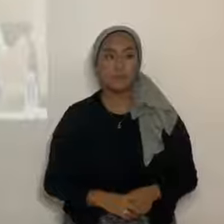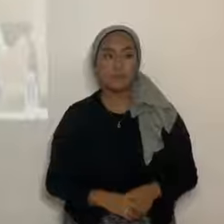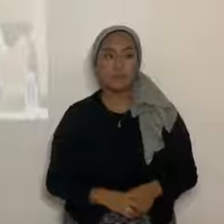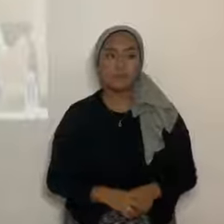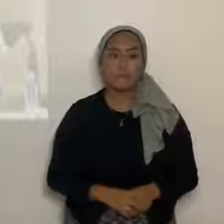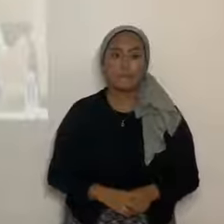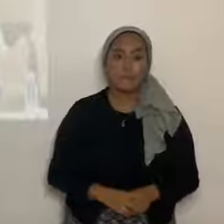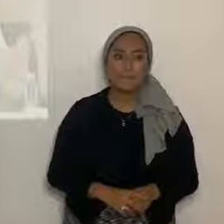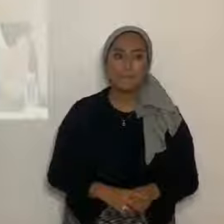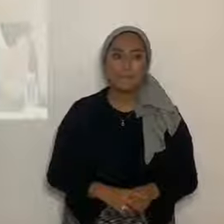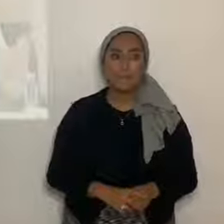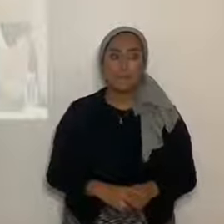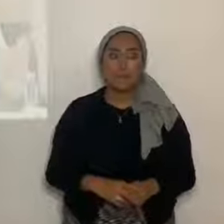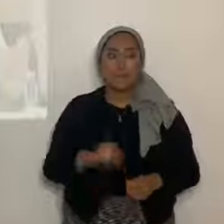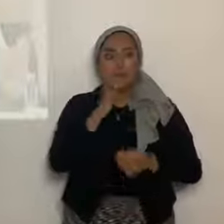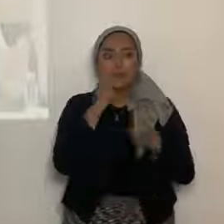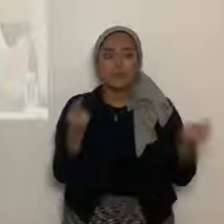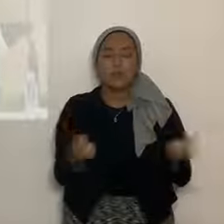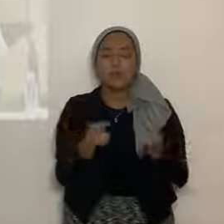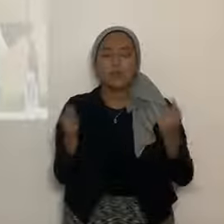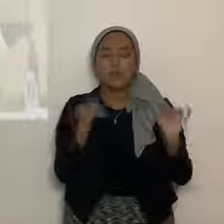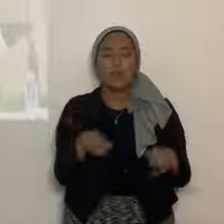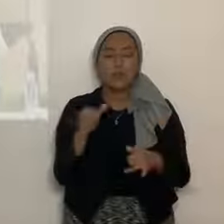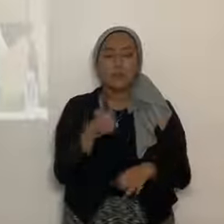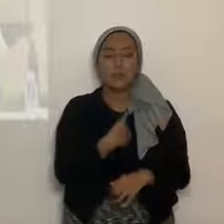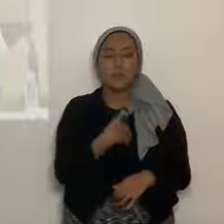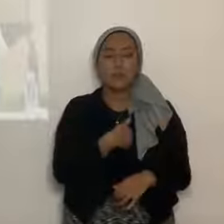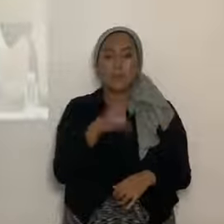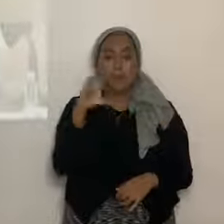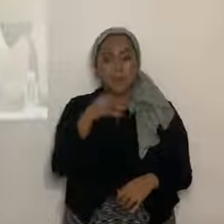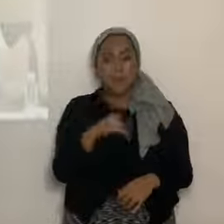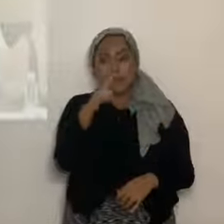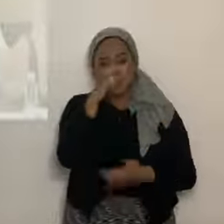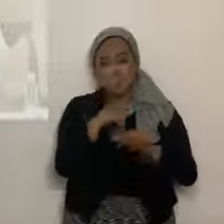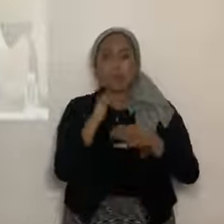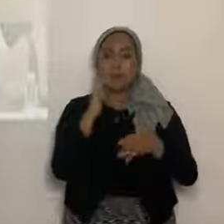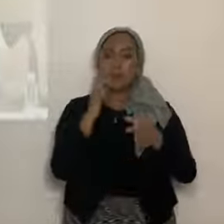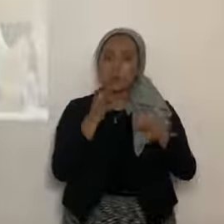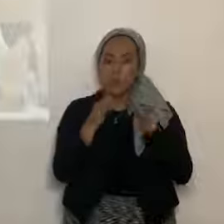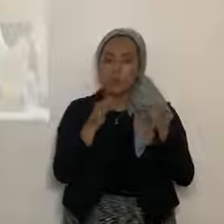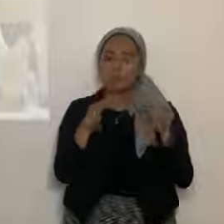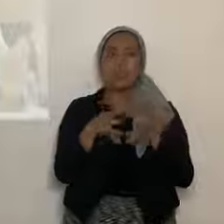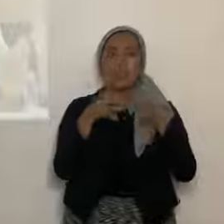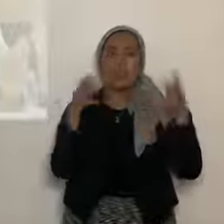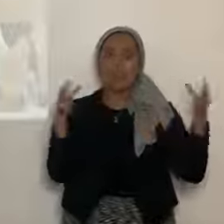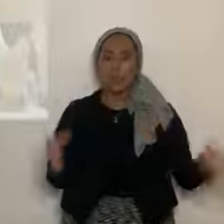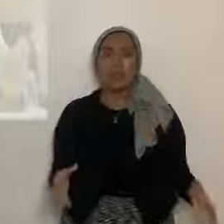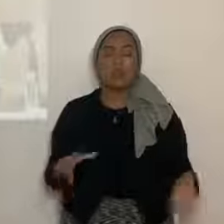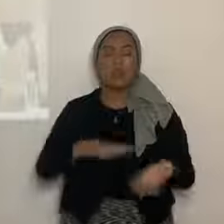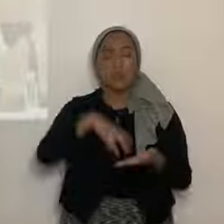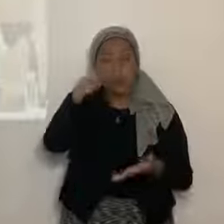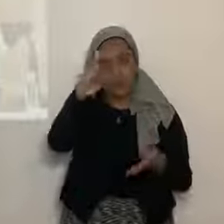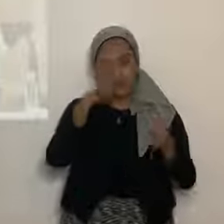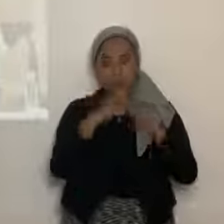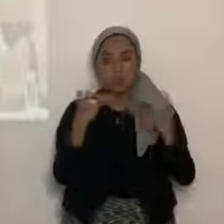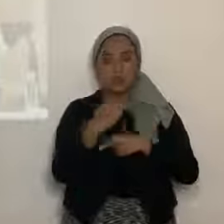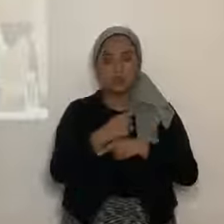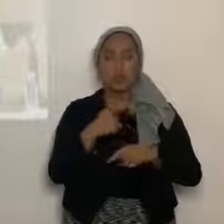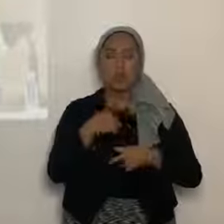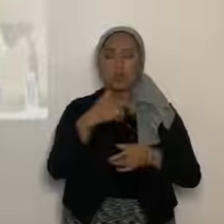Que no cometamos pecado habitual, porque eso lo voy a estar ministrando mucho. Vamos a aprender mucho en este curso. Apenas vamos iniciando ya,